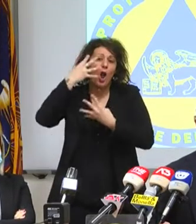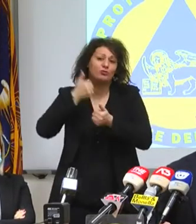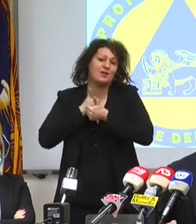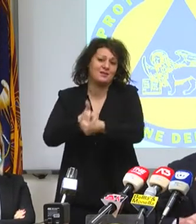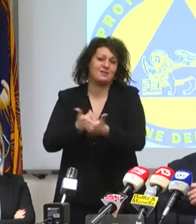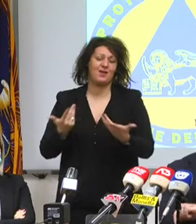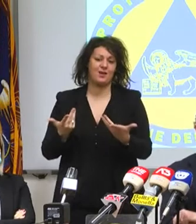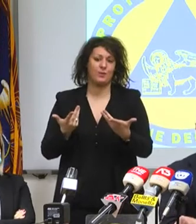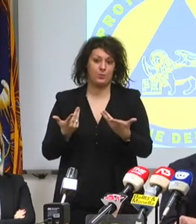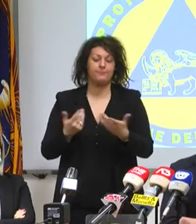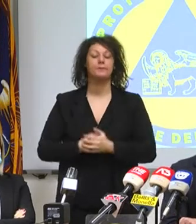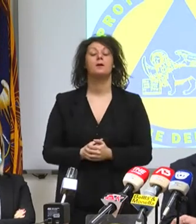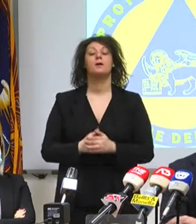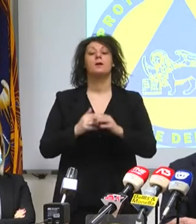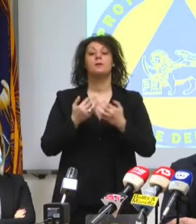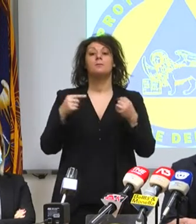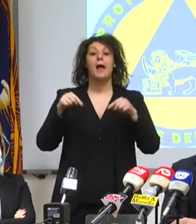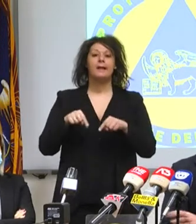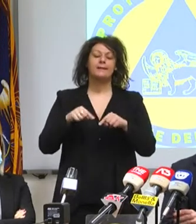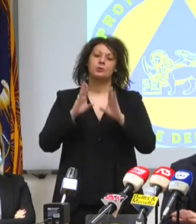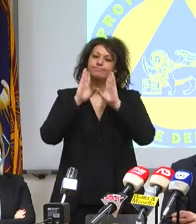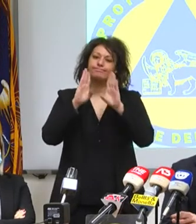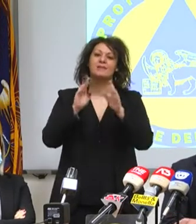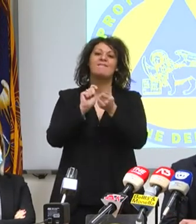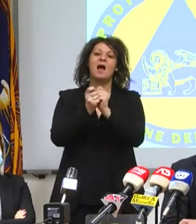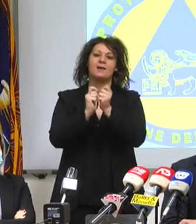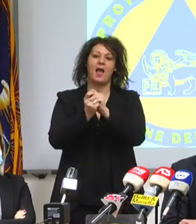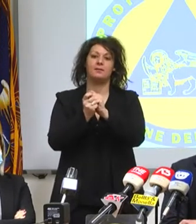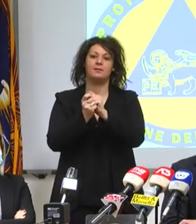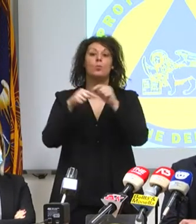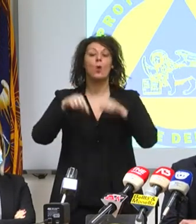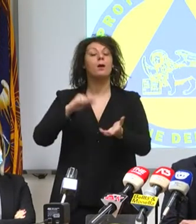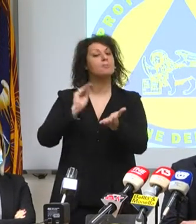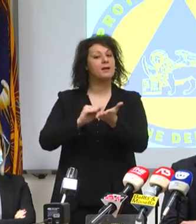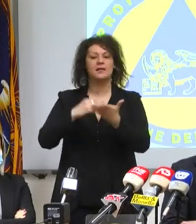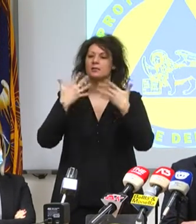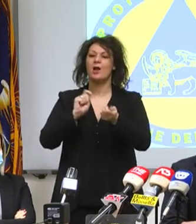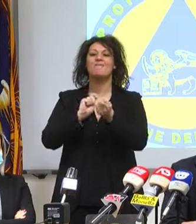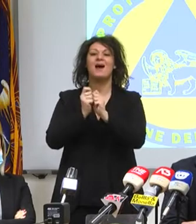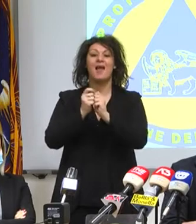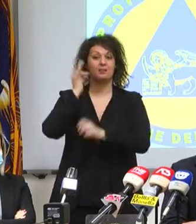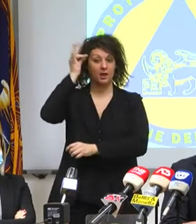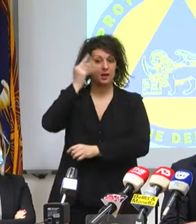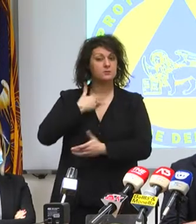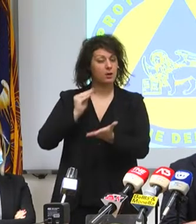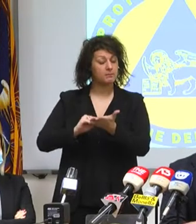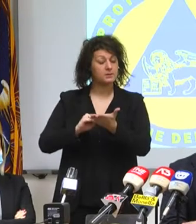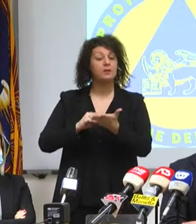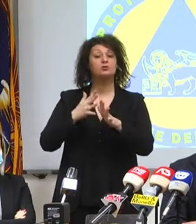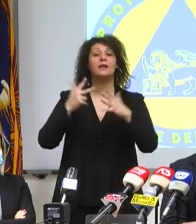perché abbiano variante inglese che qui è già passata rappresenta più o meno 18 per cento dei dei contagiati